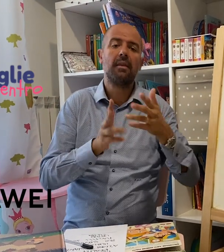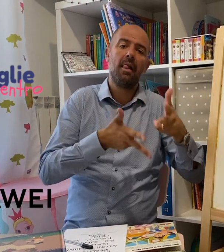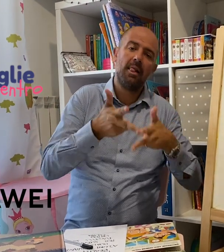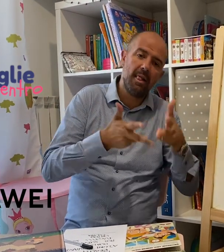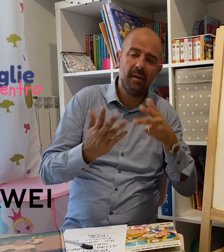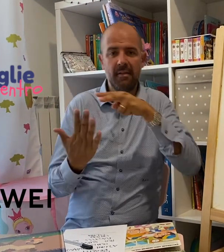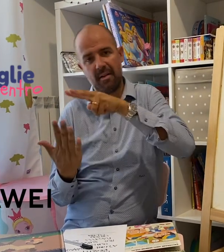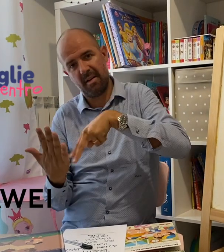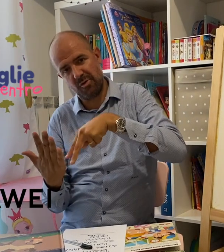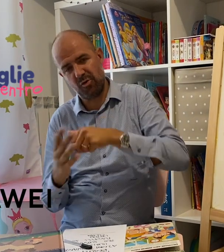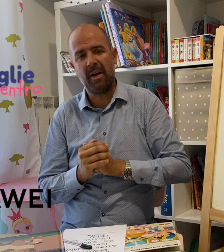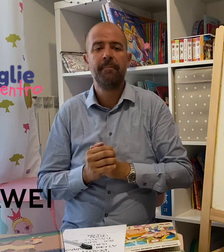tenta lasciare